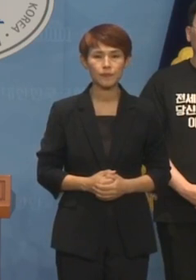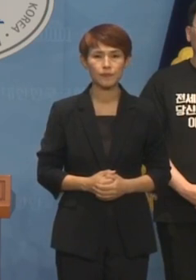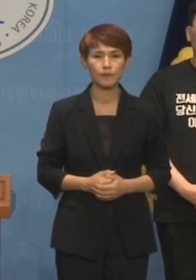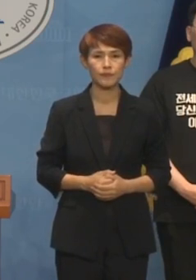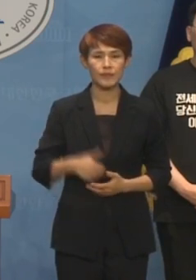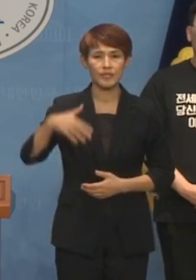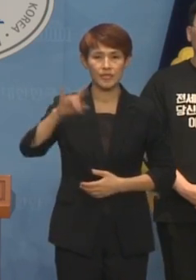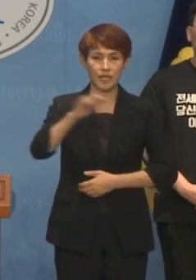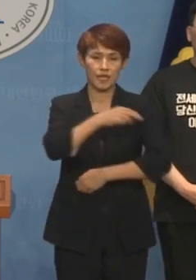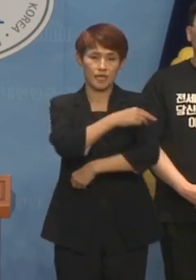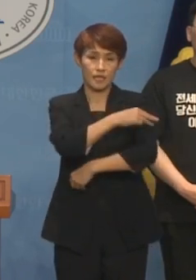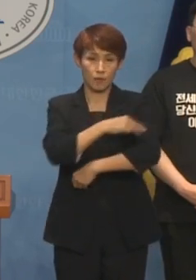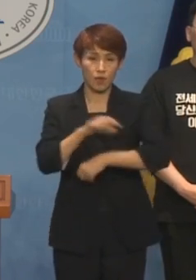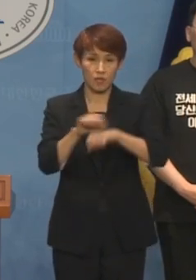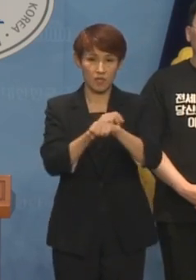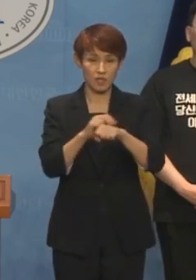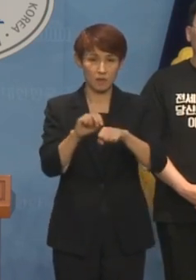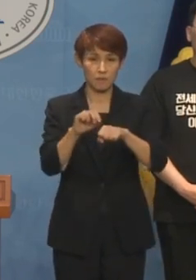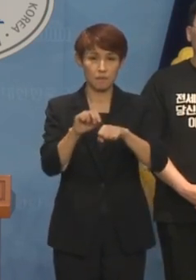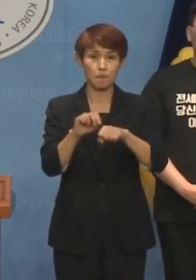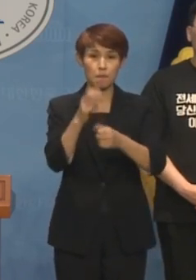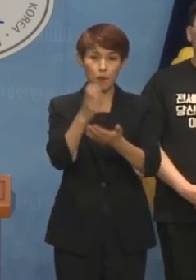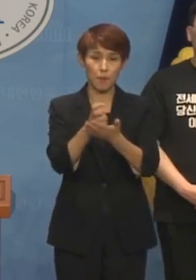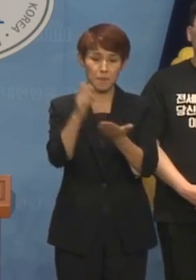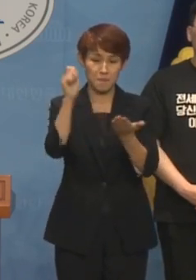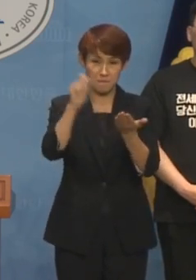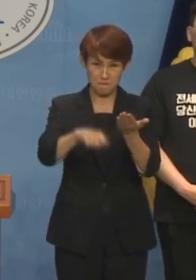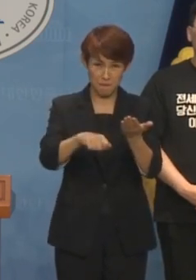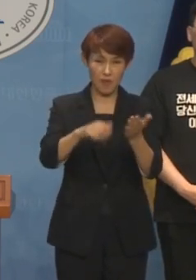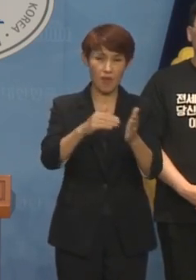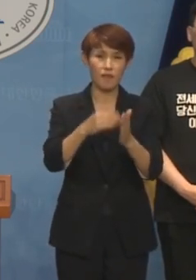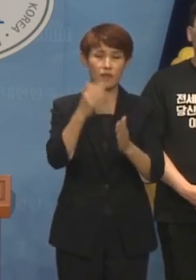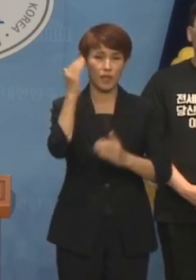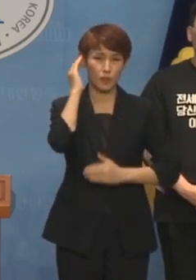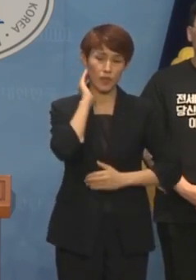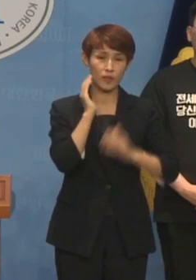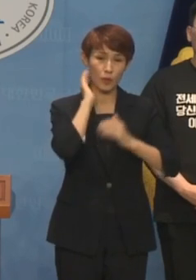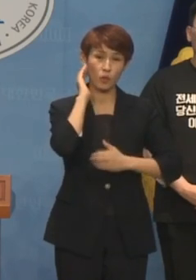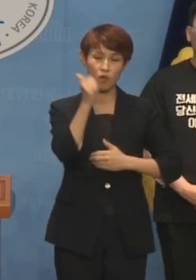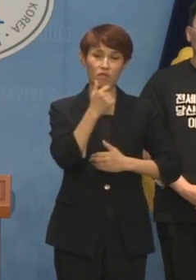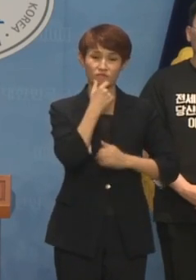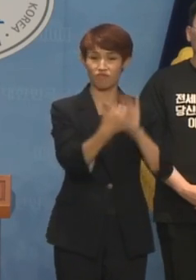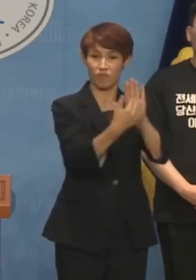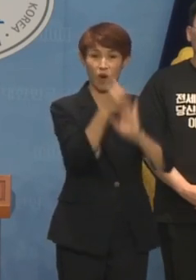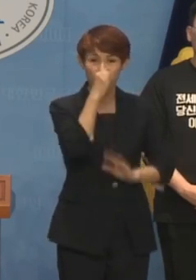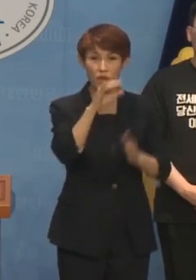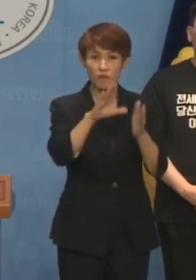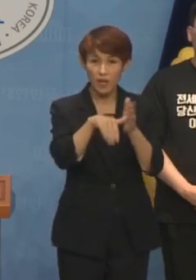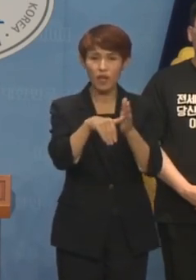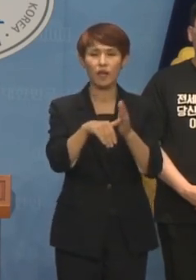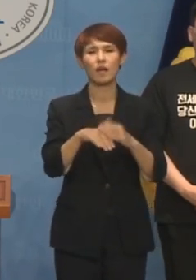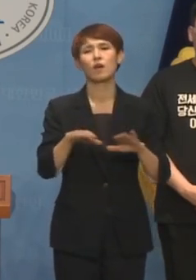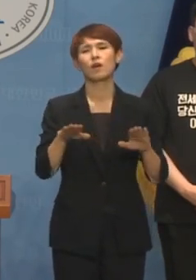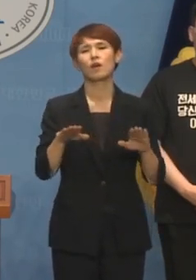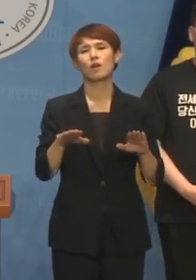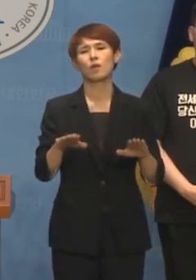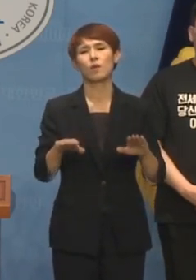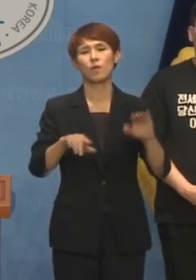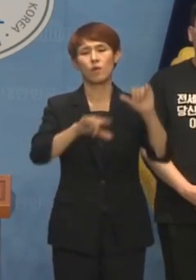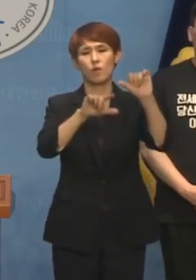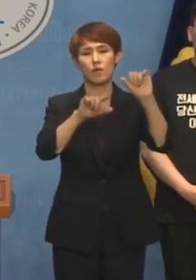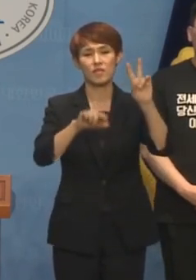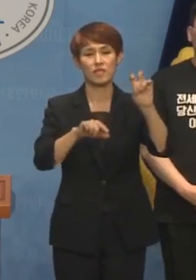최상병 특별법이 오늘 통과됐고 대통령이 거부권을 행사한다면 당연히 올